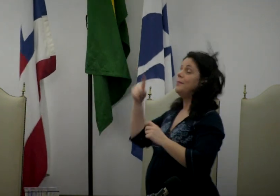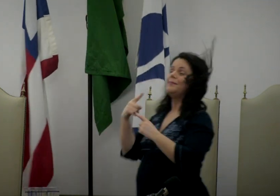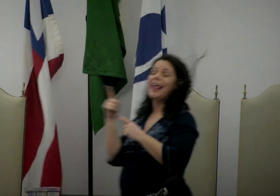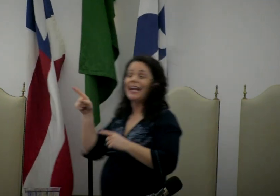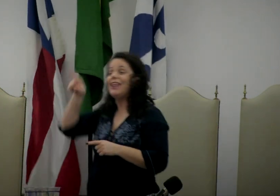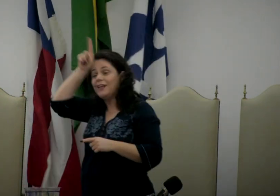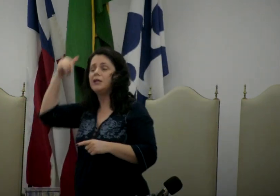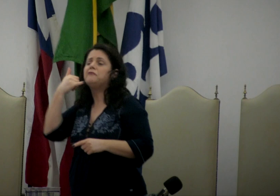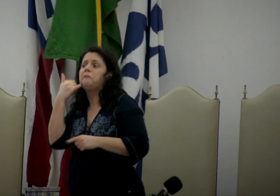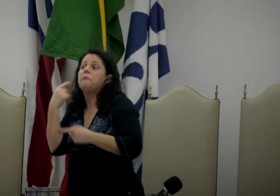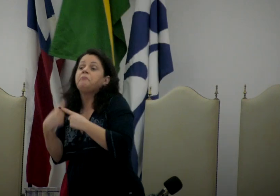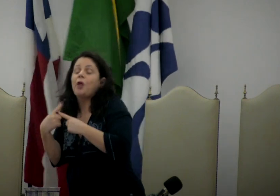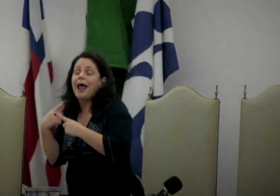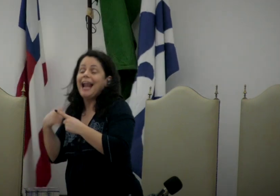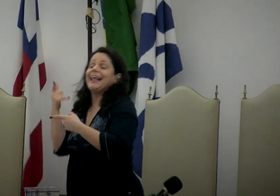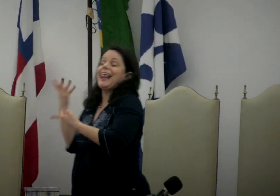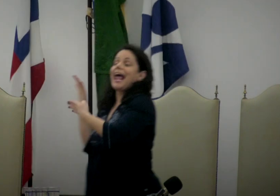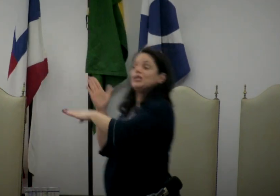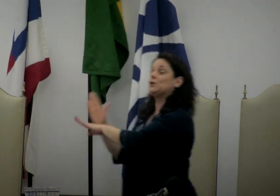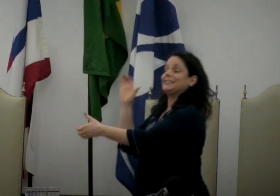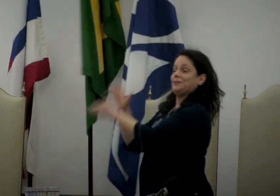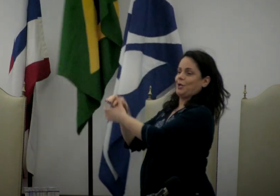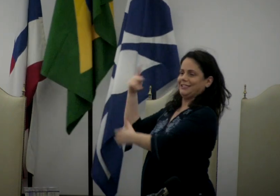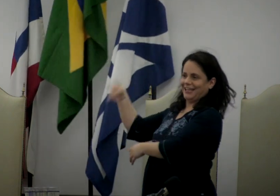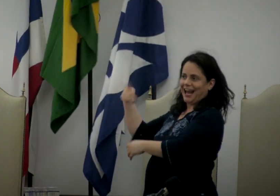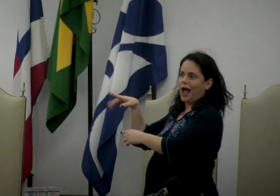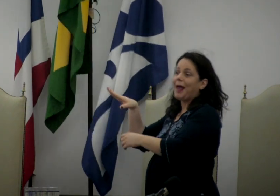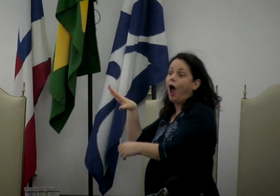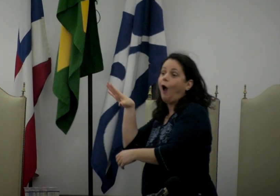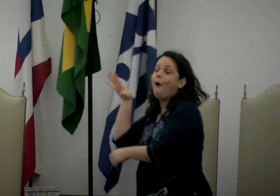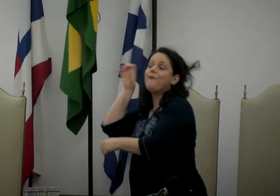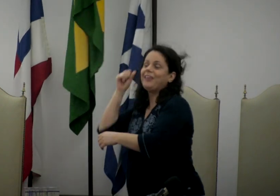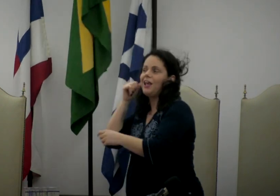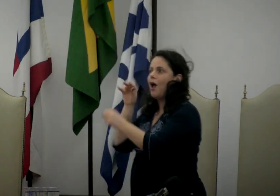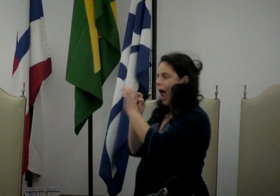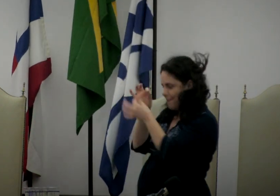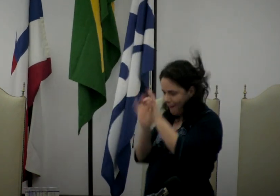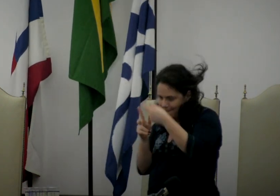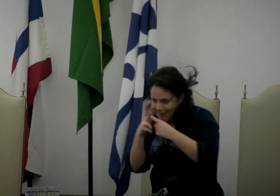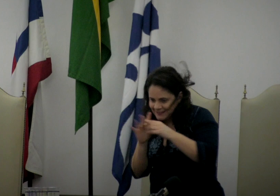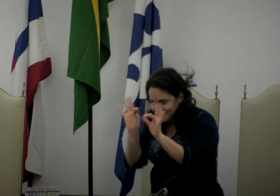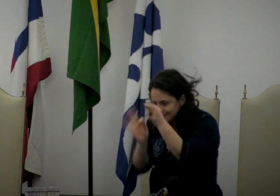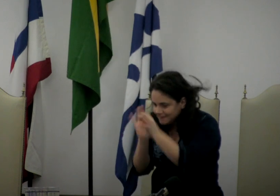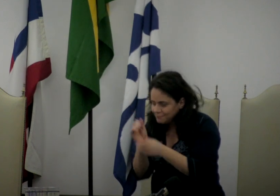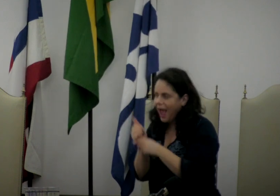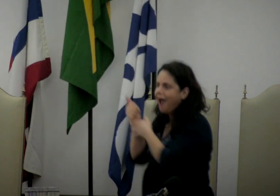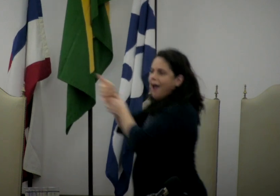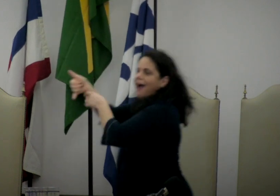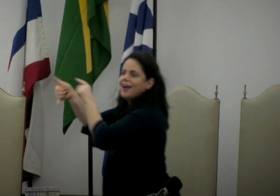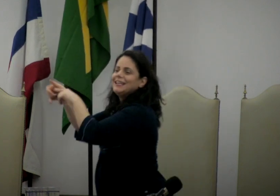Bell. Ele inventou o telefone por quê? Ele queria ajudar a esposa dele a ouvir. Então, numa